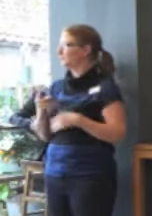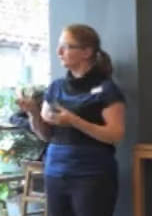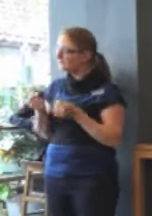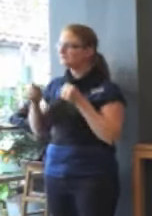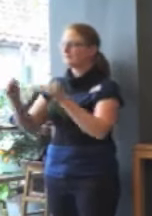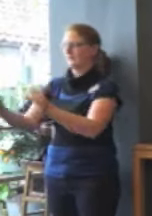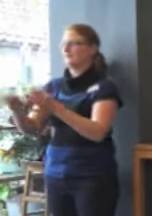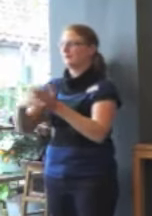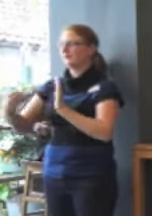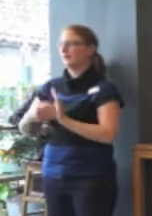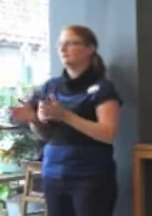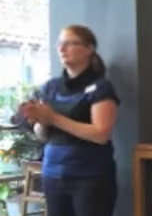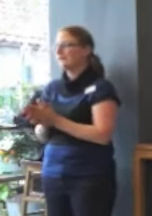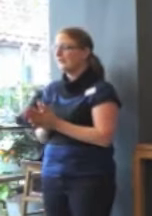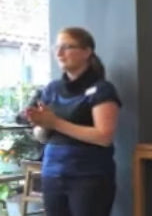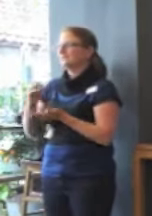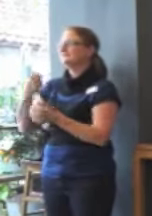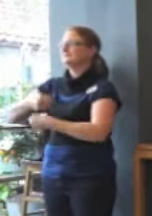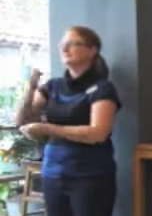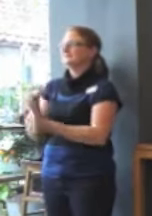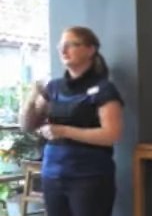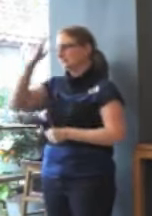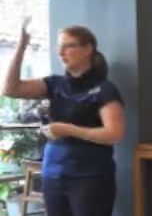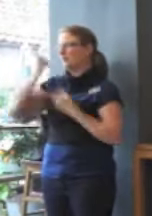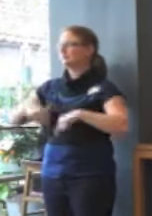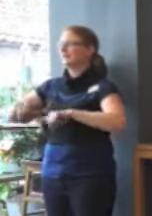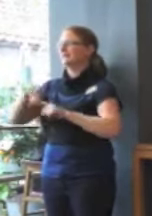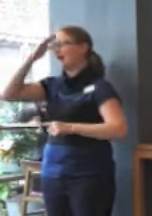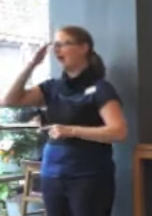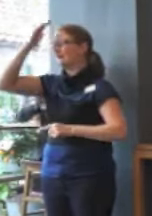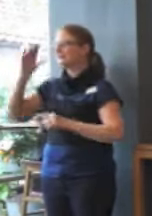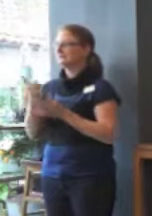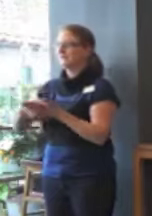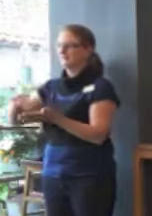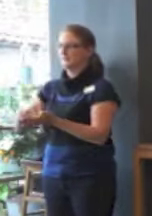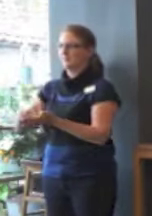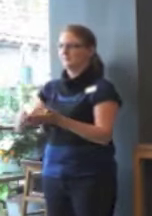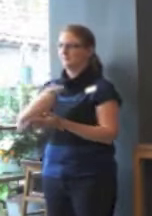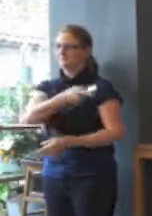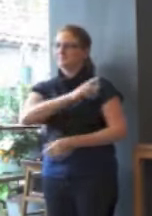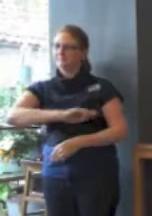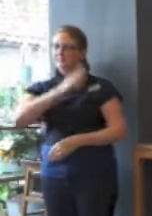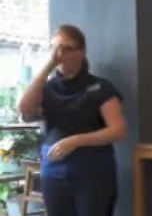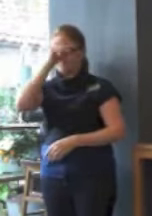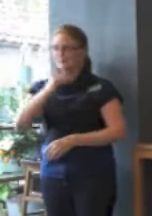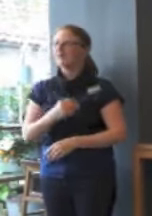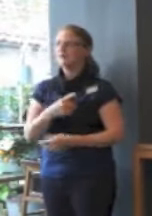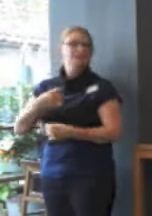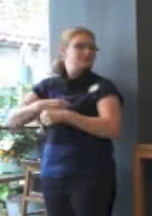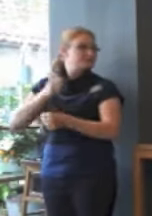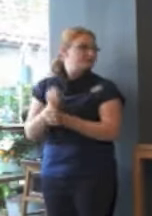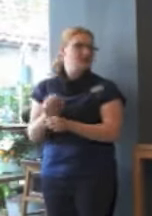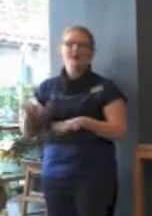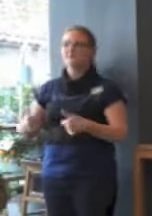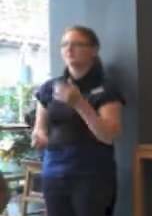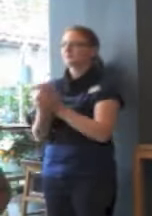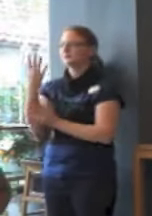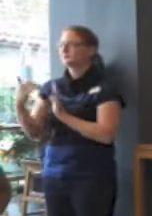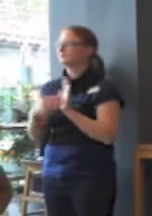med Stiftelsen Stockholms läns äldrecentrum. Och stiftelsen har funnits sedan mitten